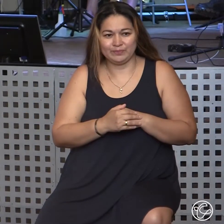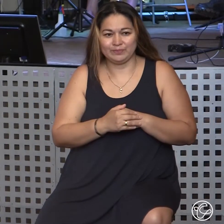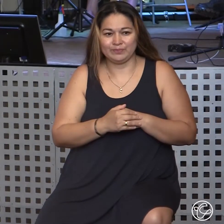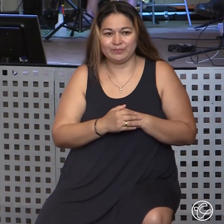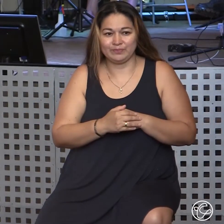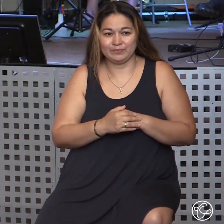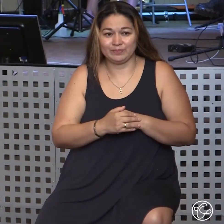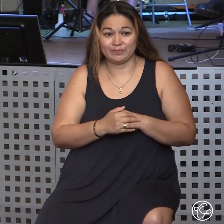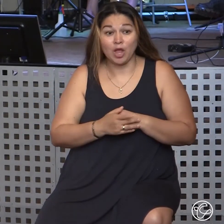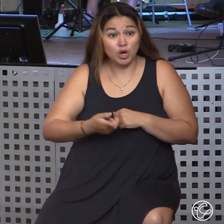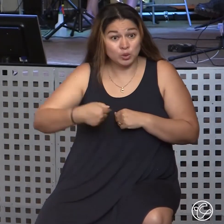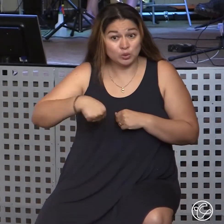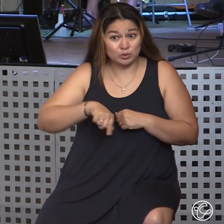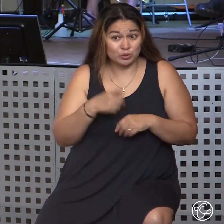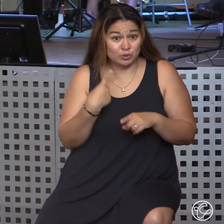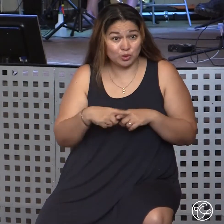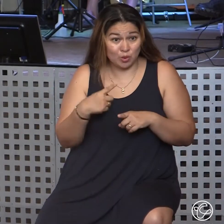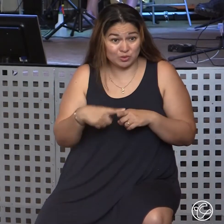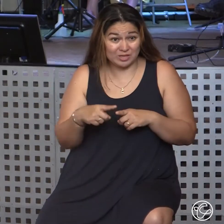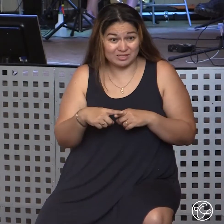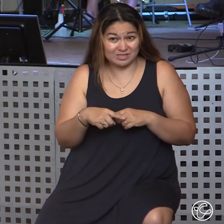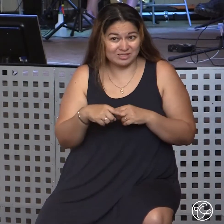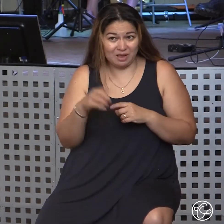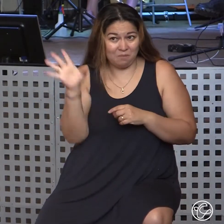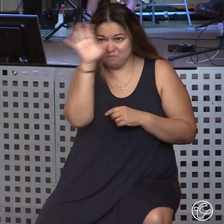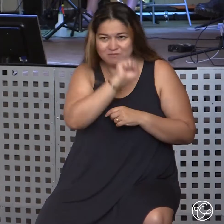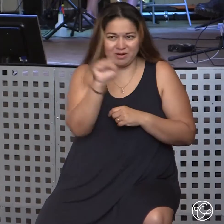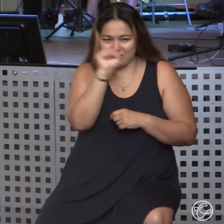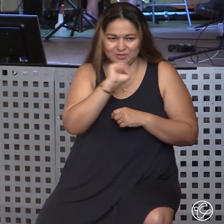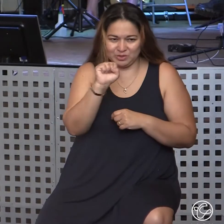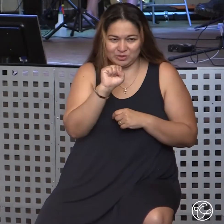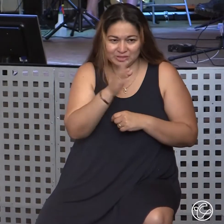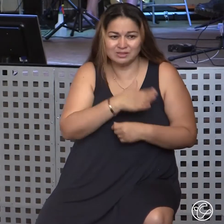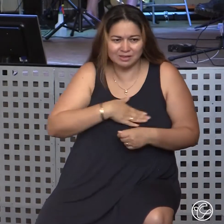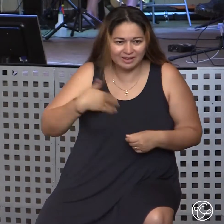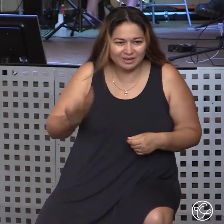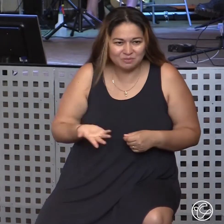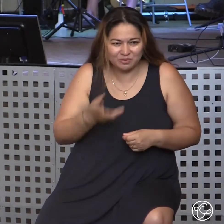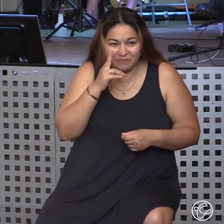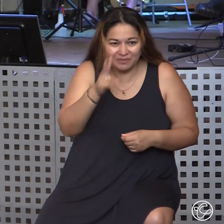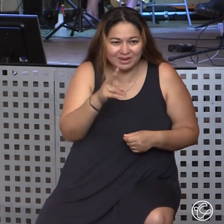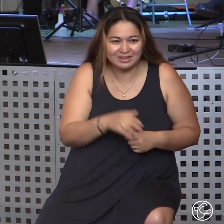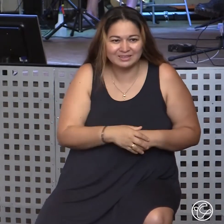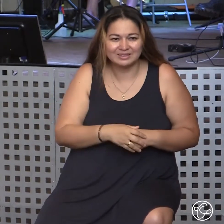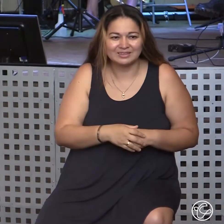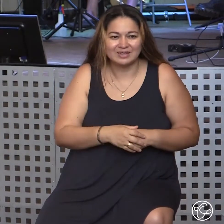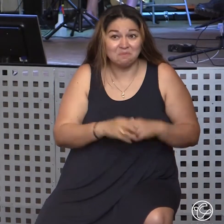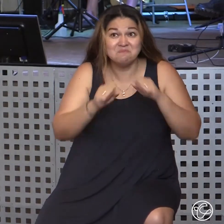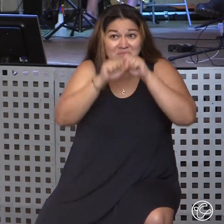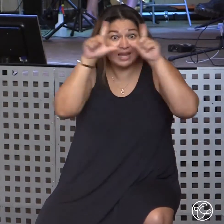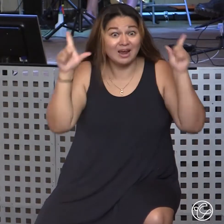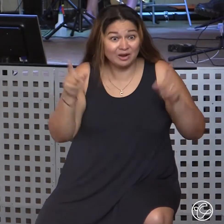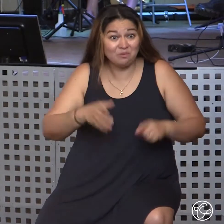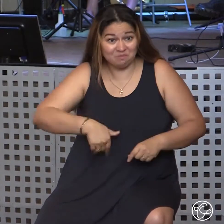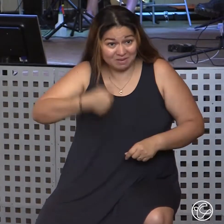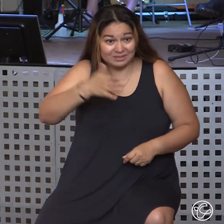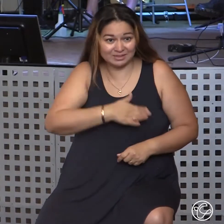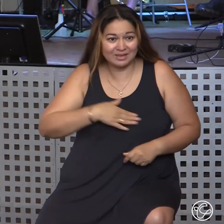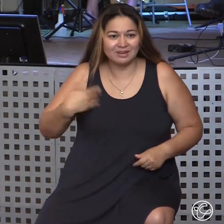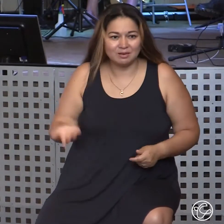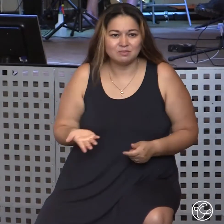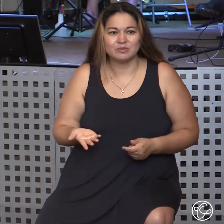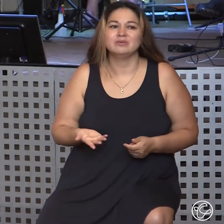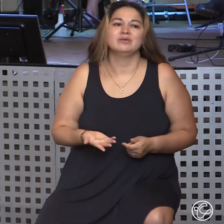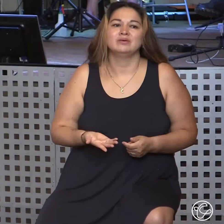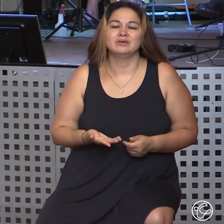Queremos ver más cosas sobrenaturales, más milagros, como decimos a veces, a lo bestia,